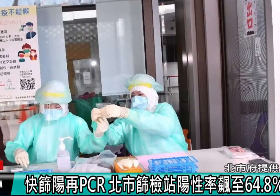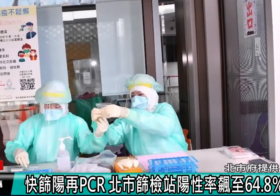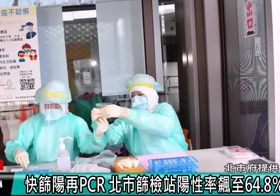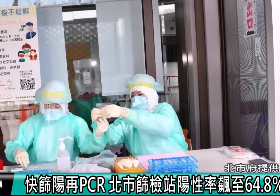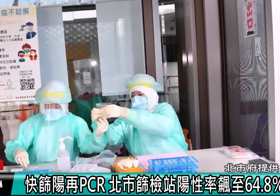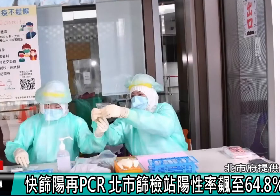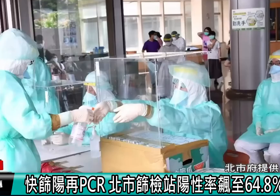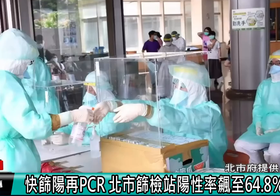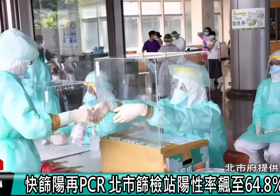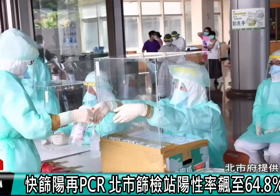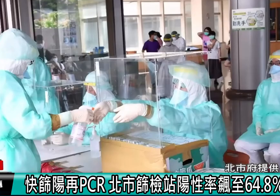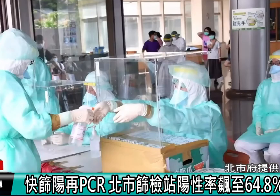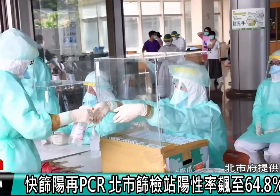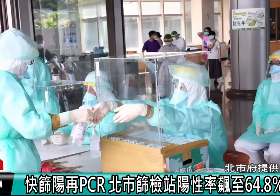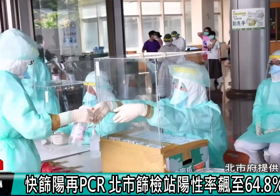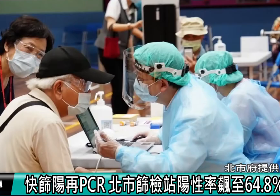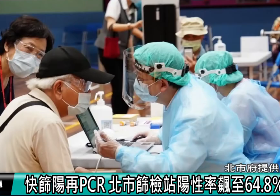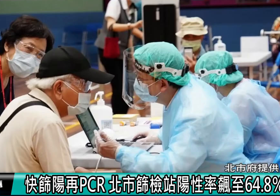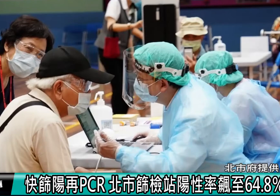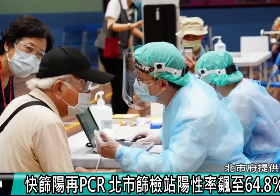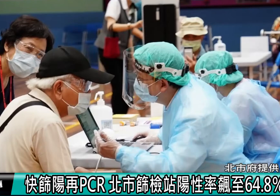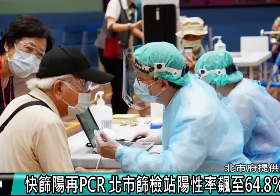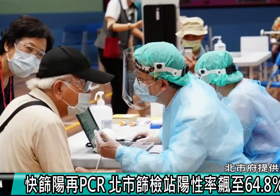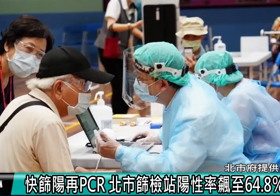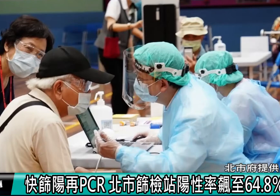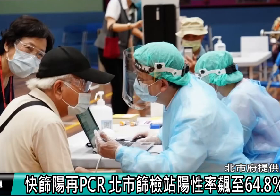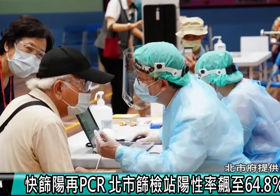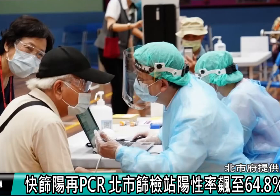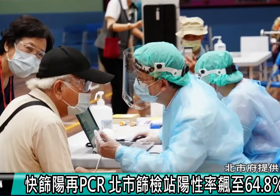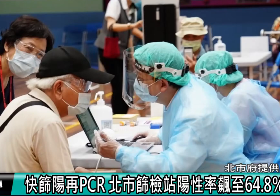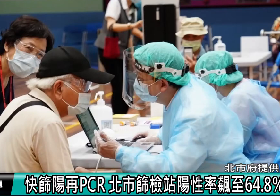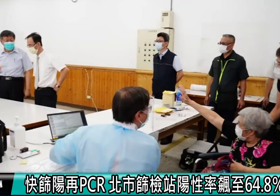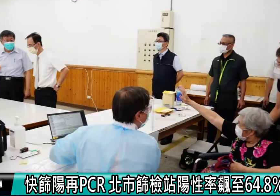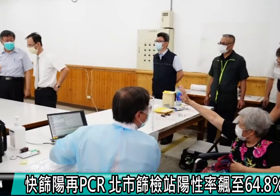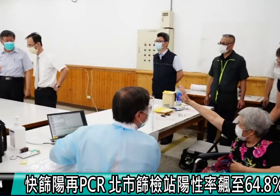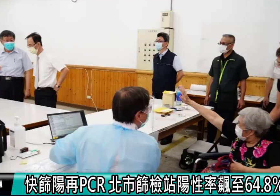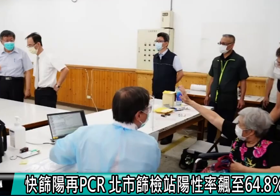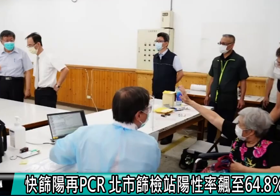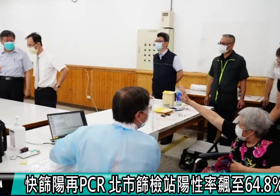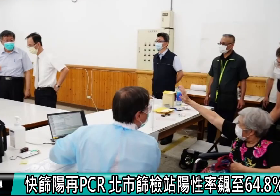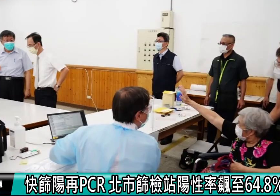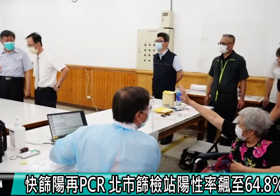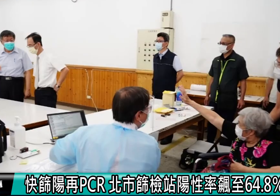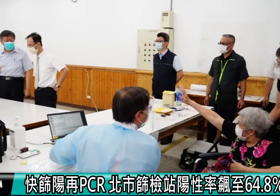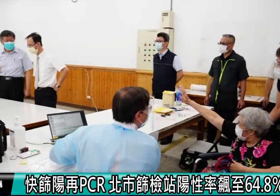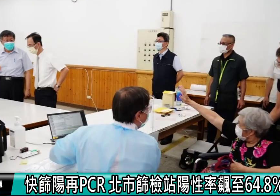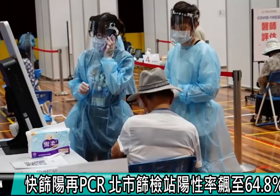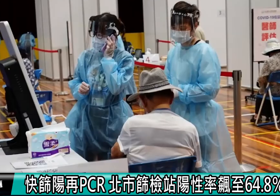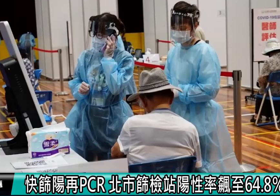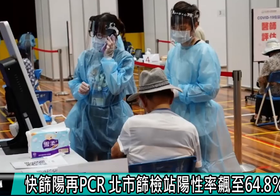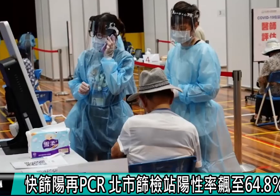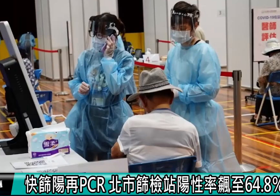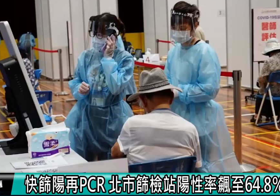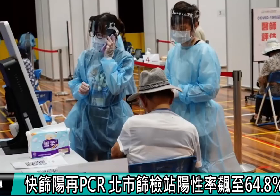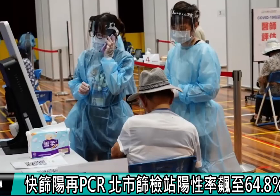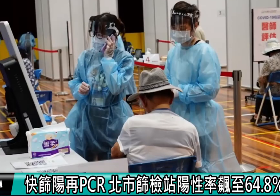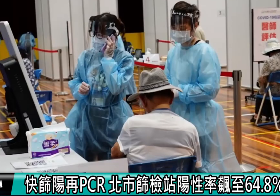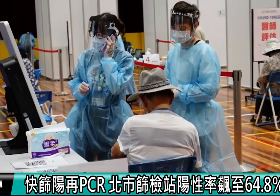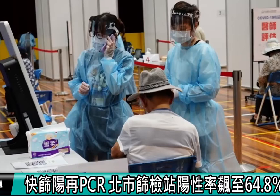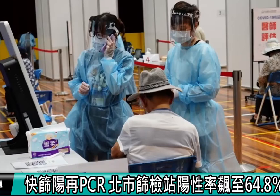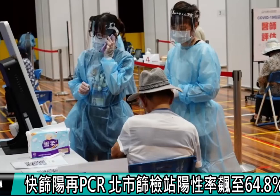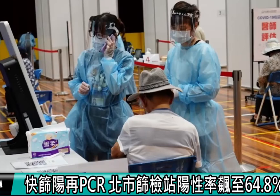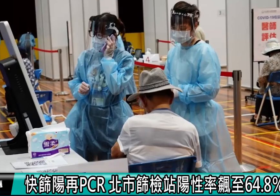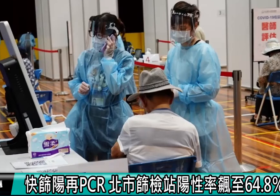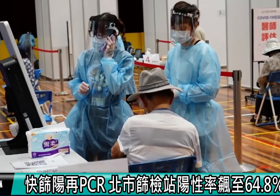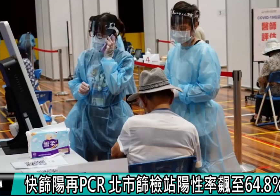知道。你要保证你都不会遇到下雨，所以那个雨遮啦，人力动员，所以 我们现